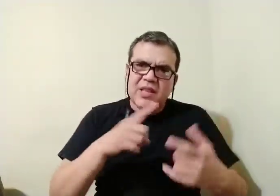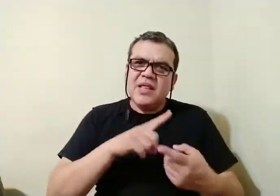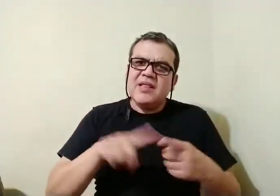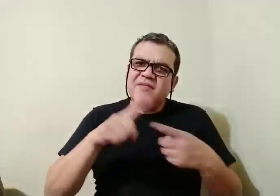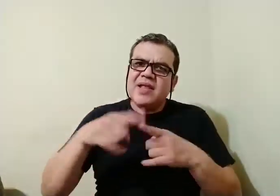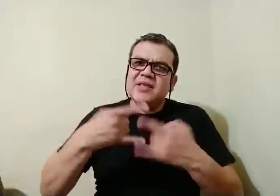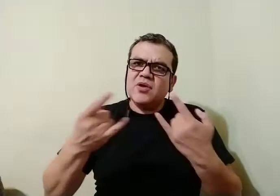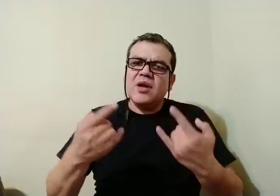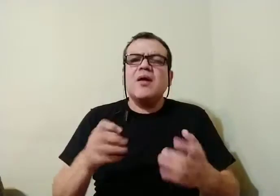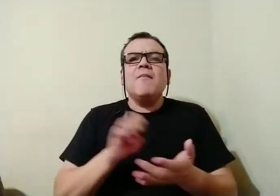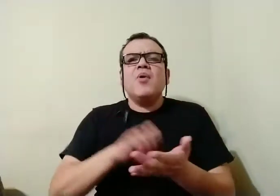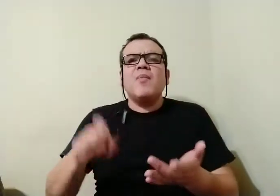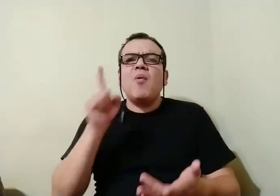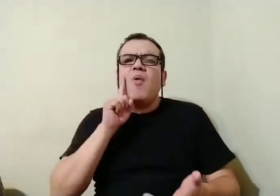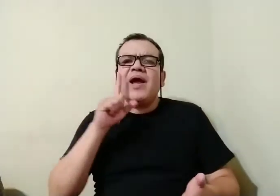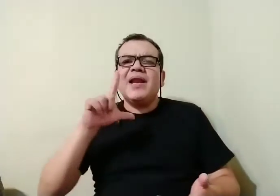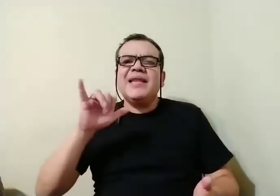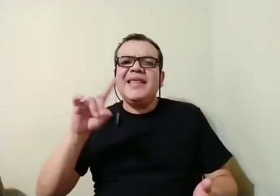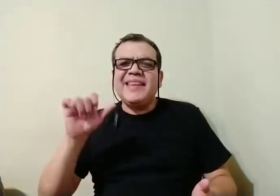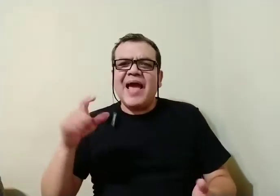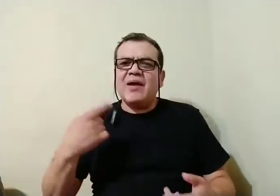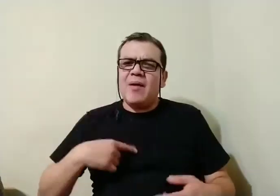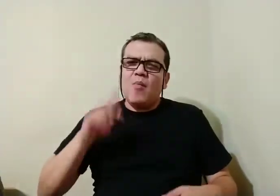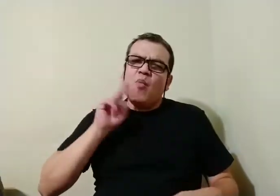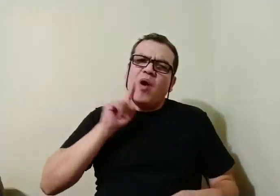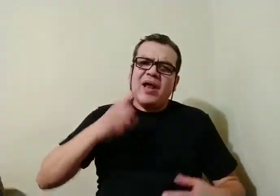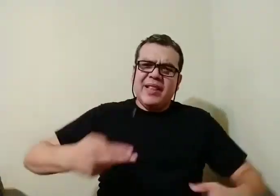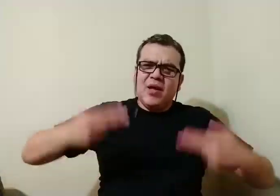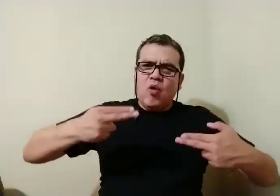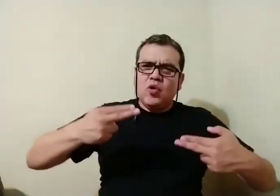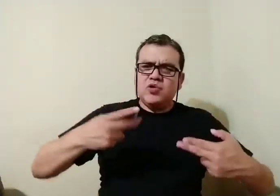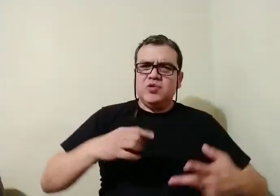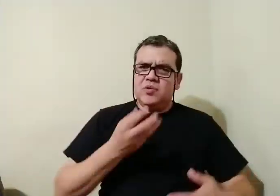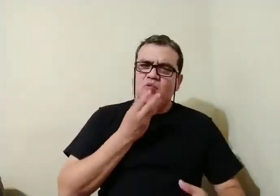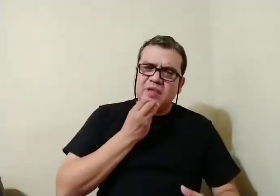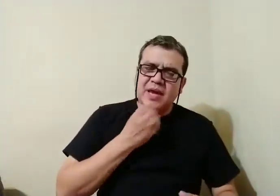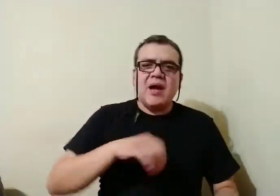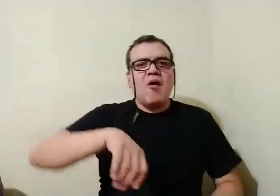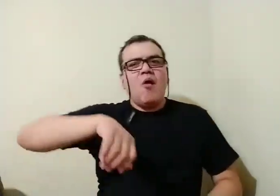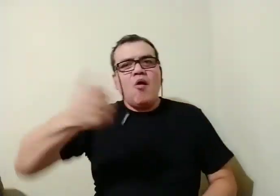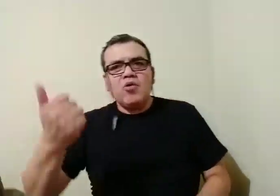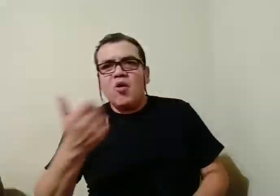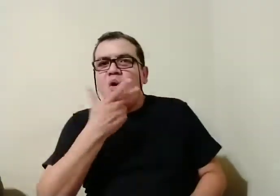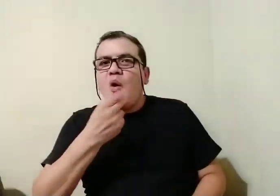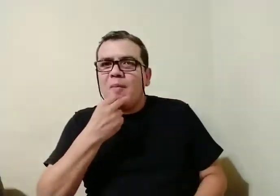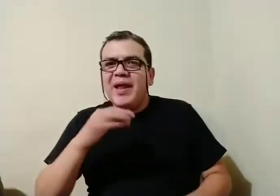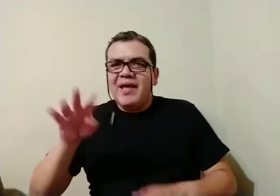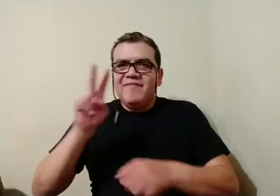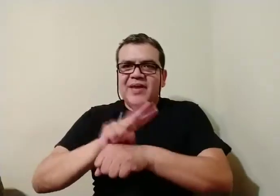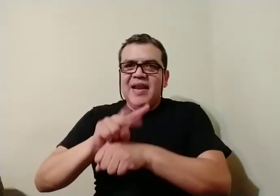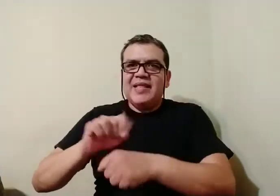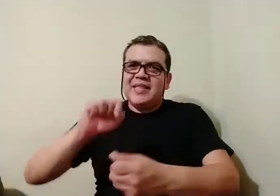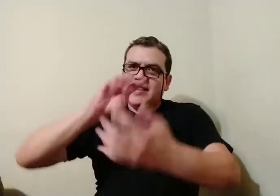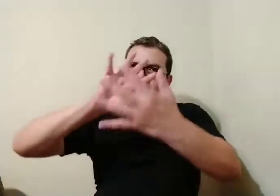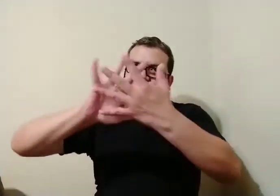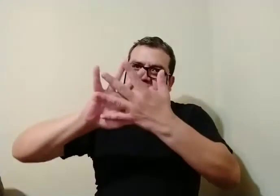el carcelero de Filipos, que era un funcionario romano de clase media. El Espíritu